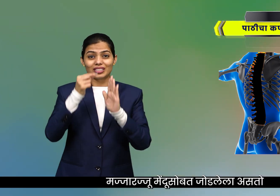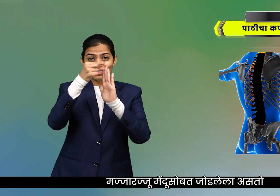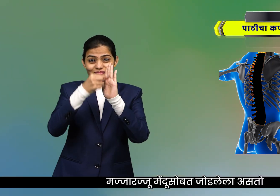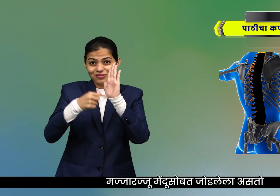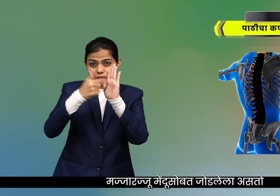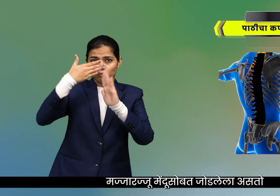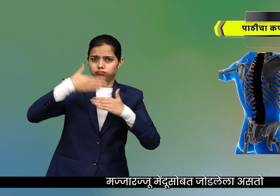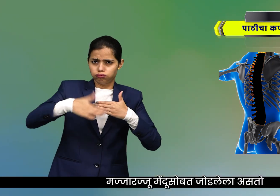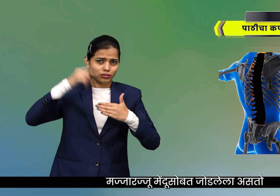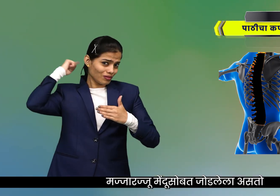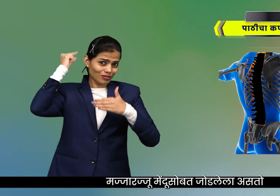मज्जारज्जू मेंदूसोबत जोडलेला असतो